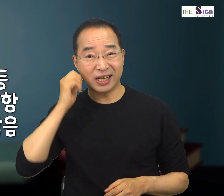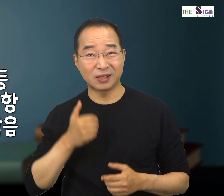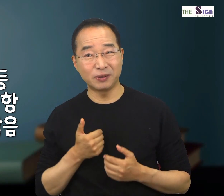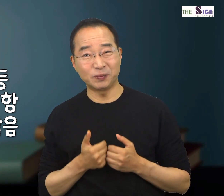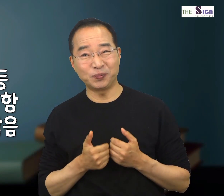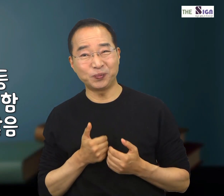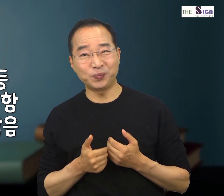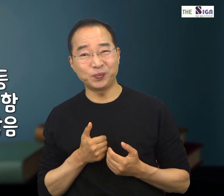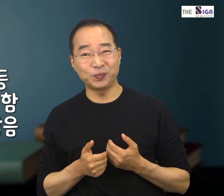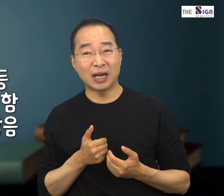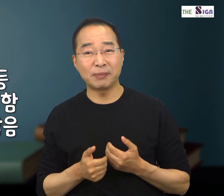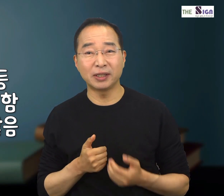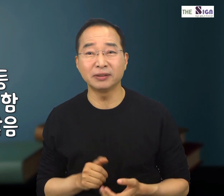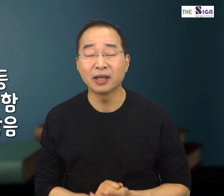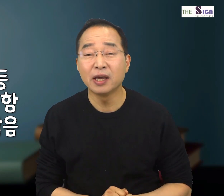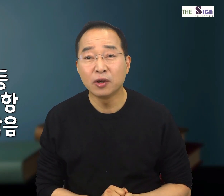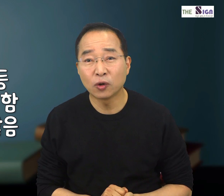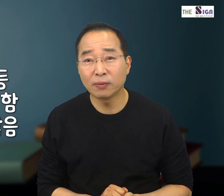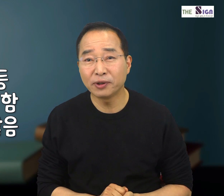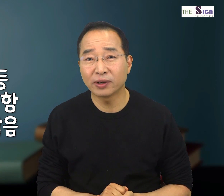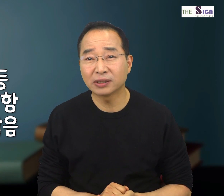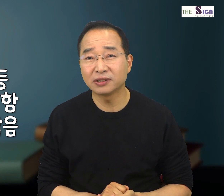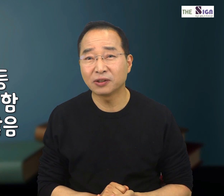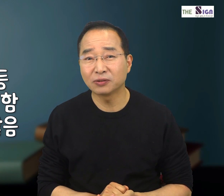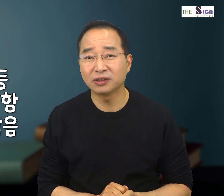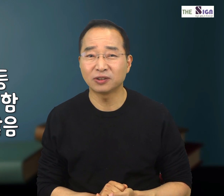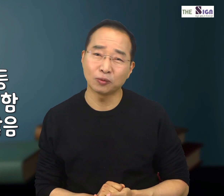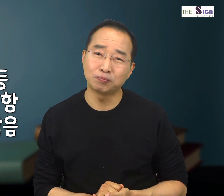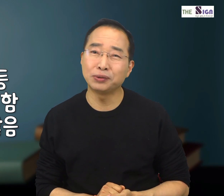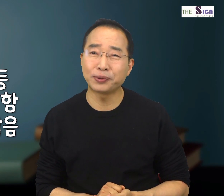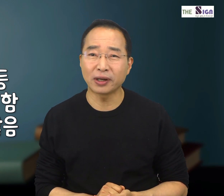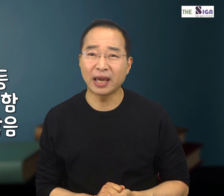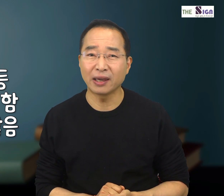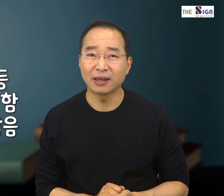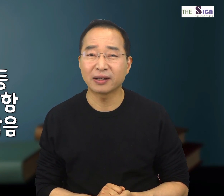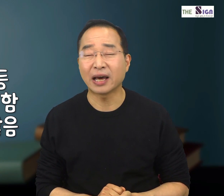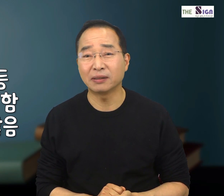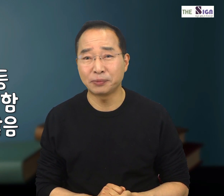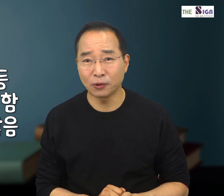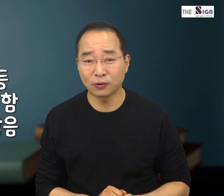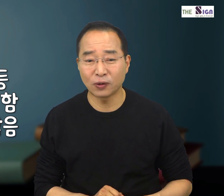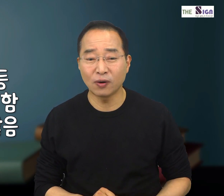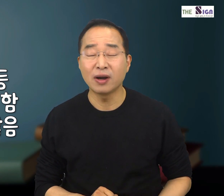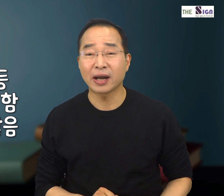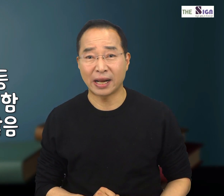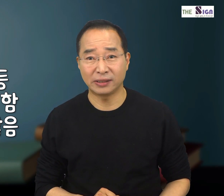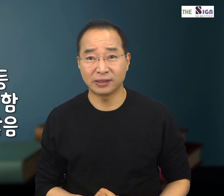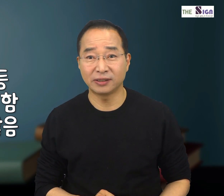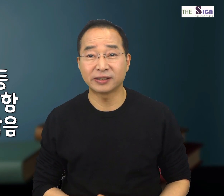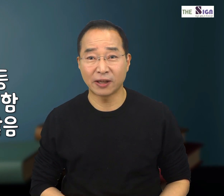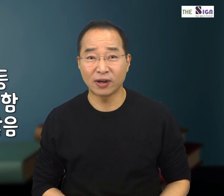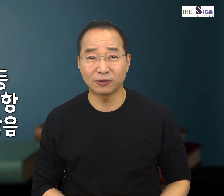그러면 하면은 이런 표현 같은 경우는 좀 불편해 라는 표현으로 갈등을 사용하기도